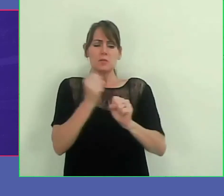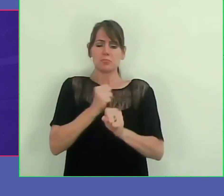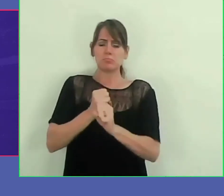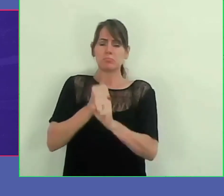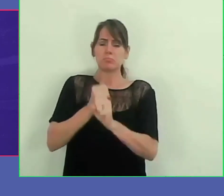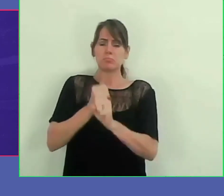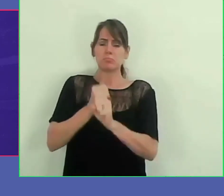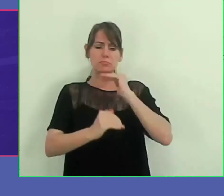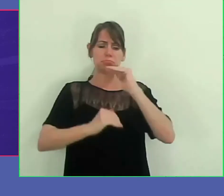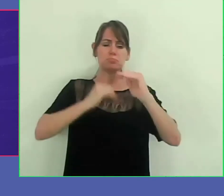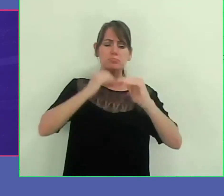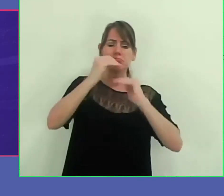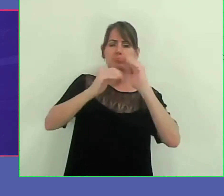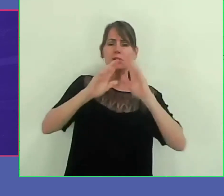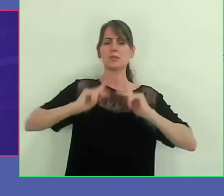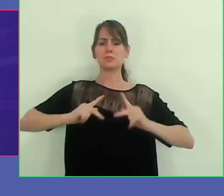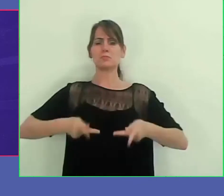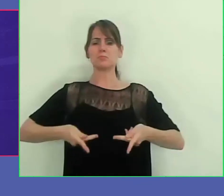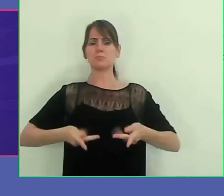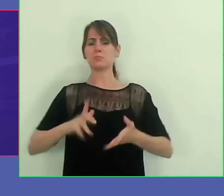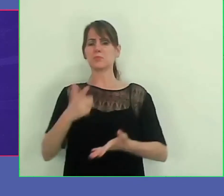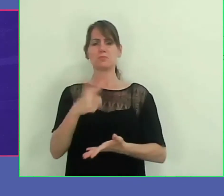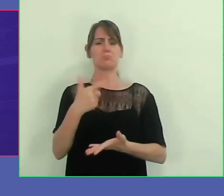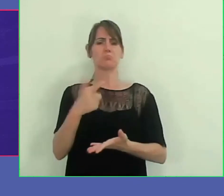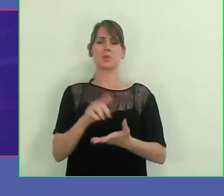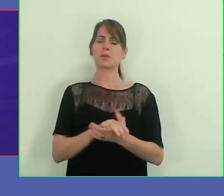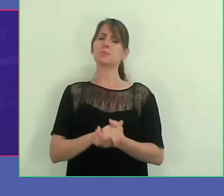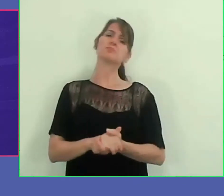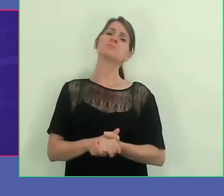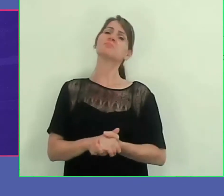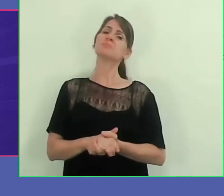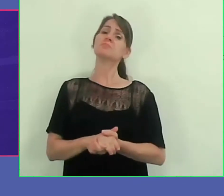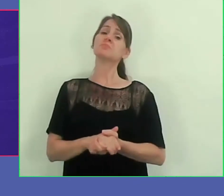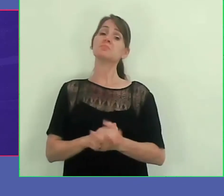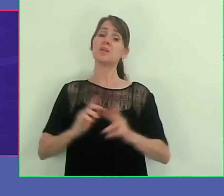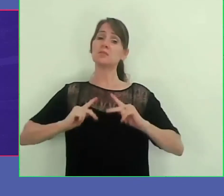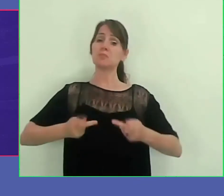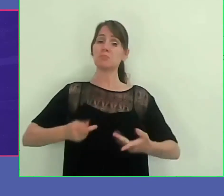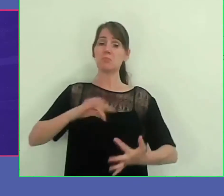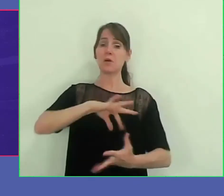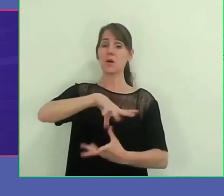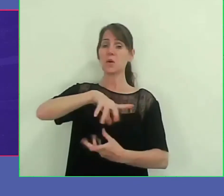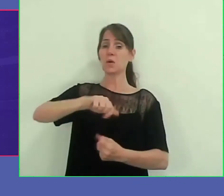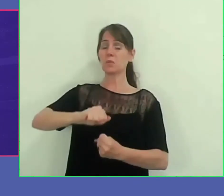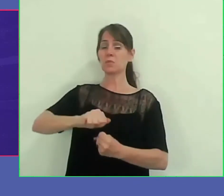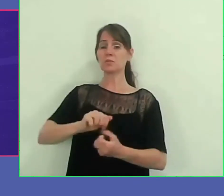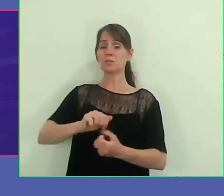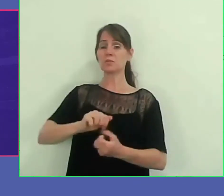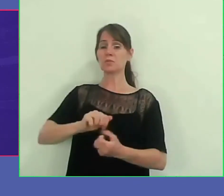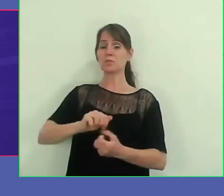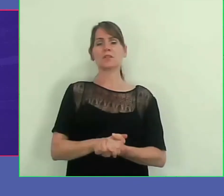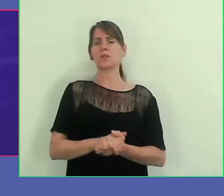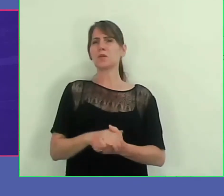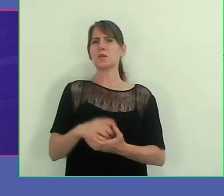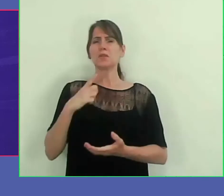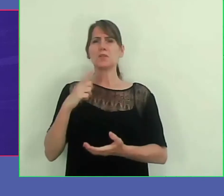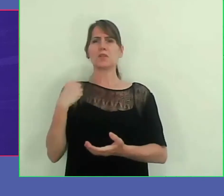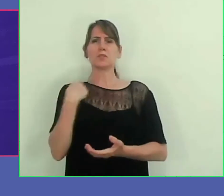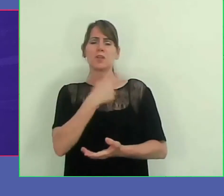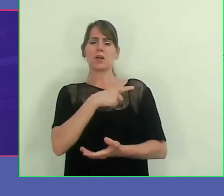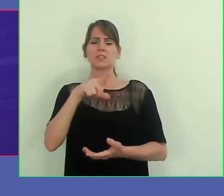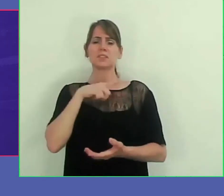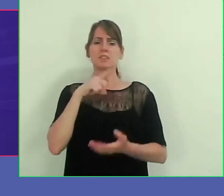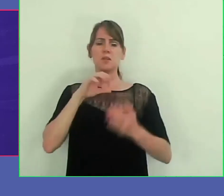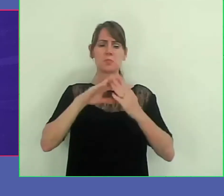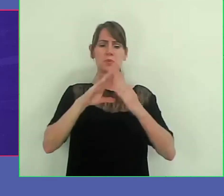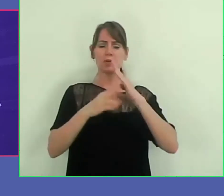velho homem, na natureza terrena, nós temos tudo para destruir a edificação. Não temos